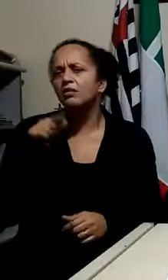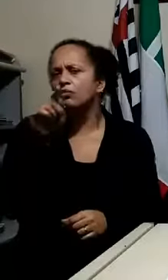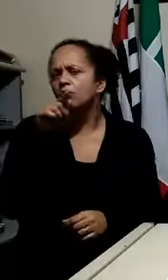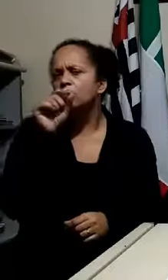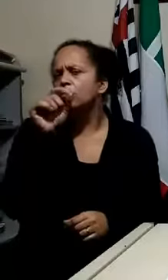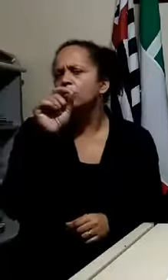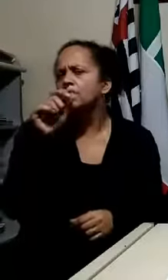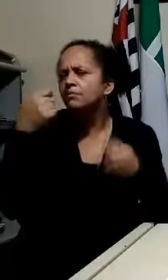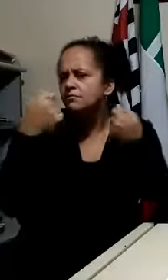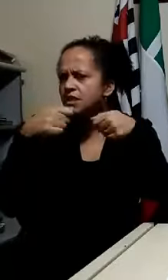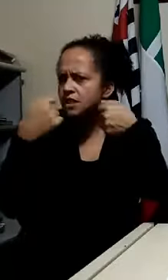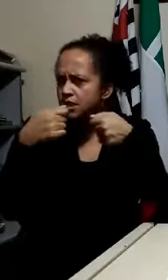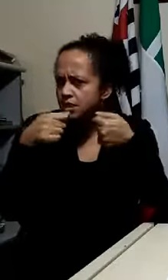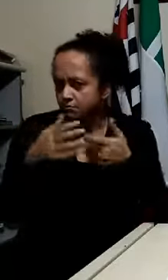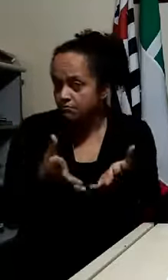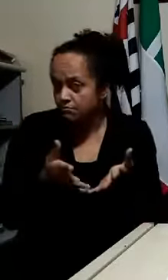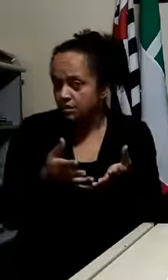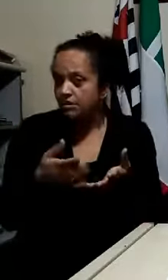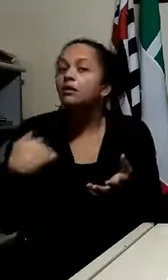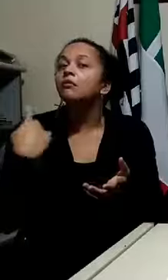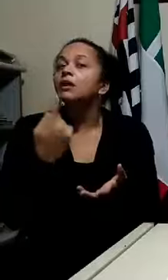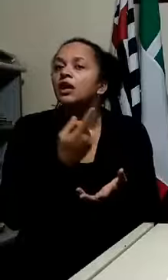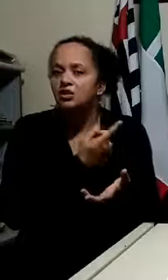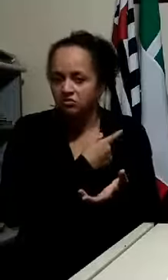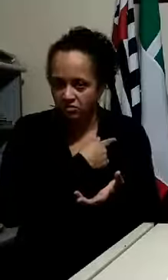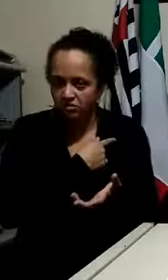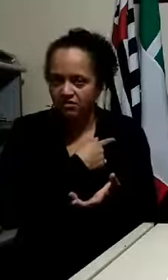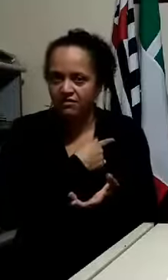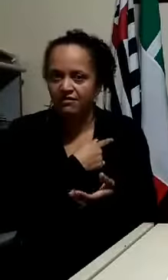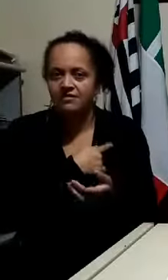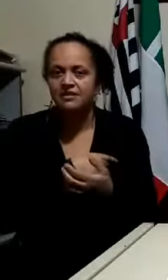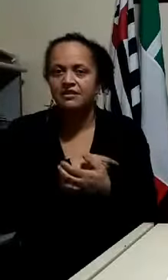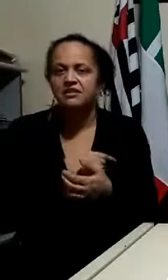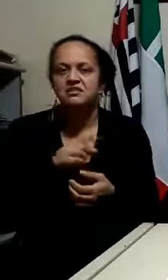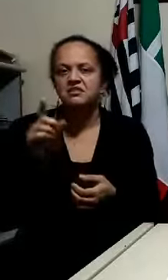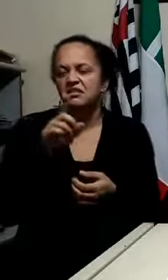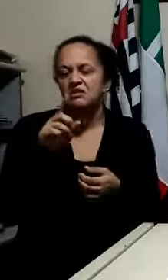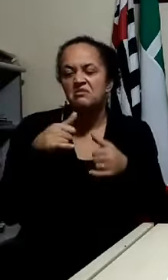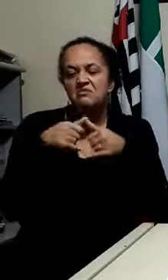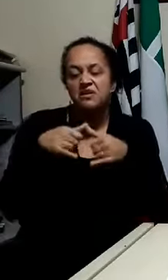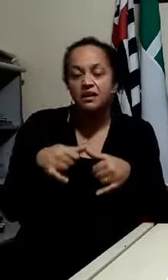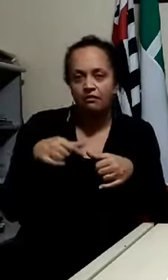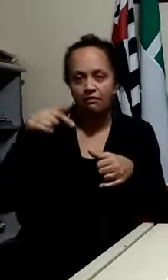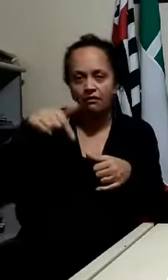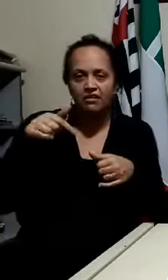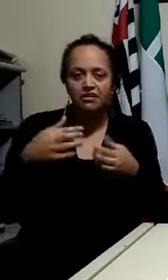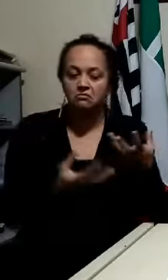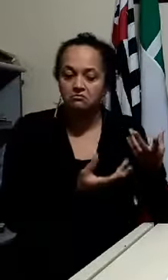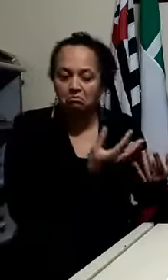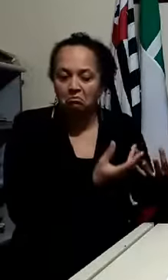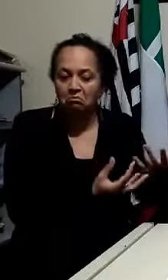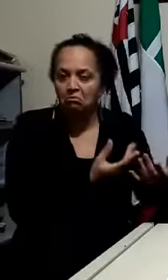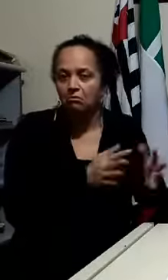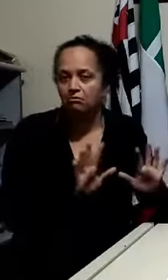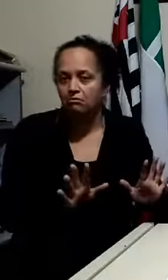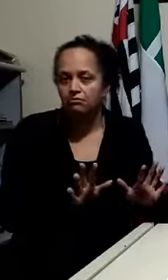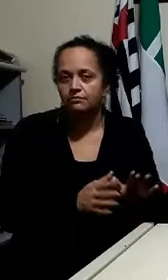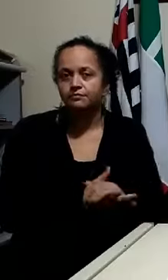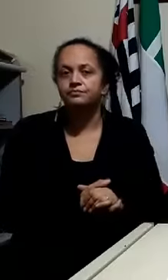num caso desse aqui? Para a gente não cair nesse solo espinhoso e não